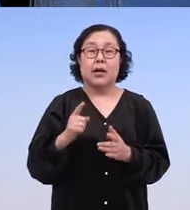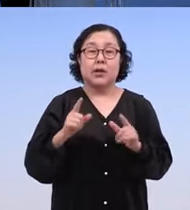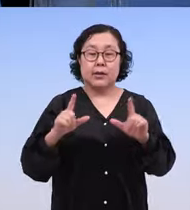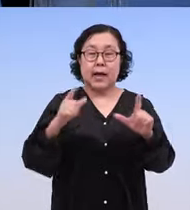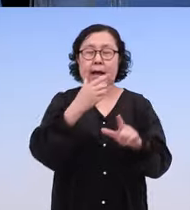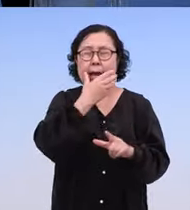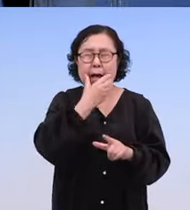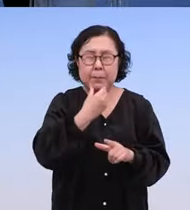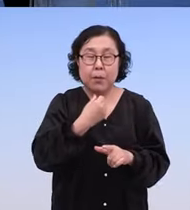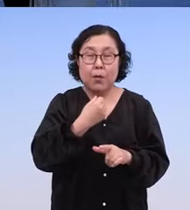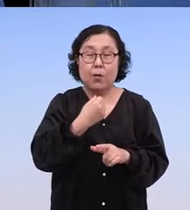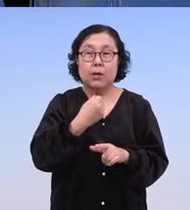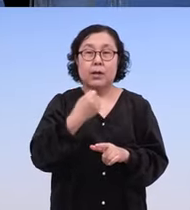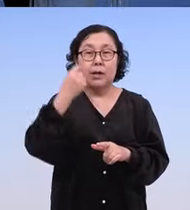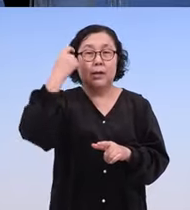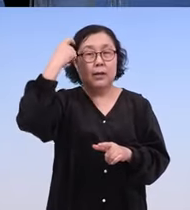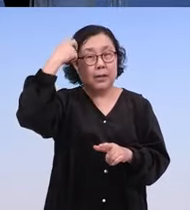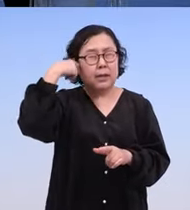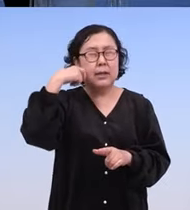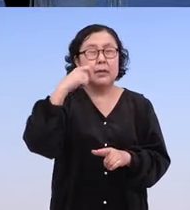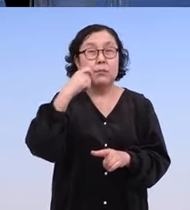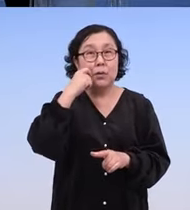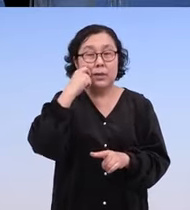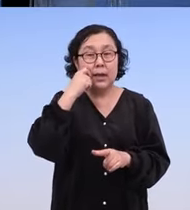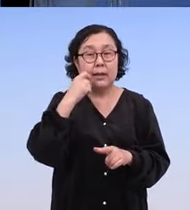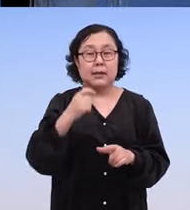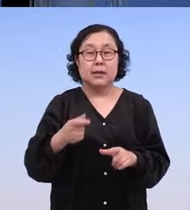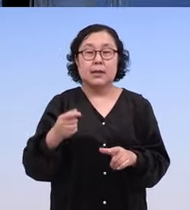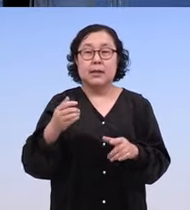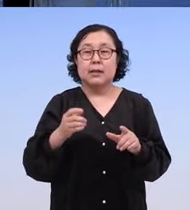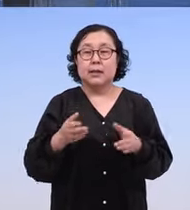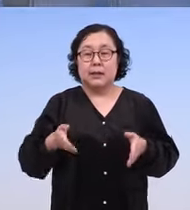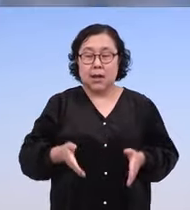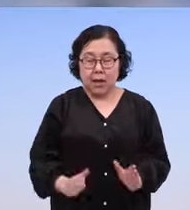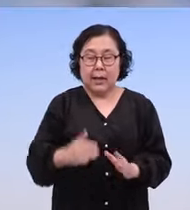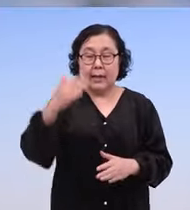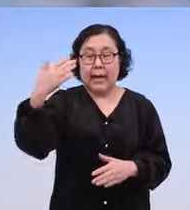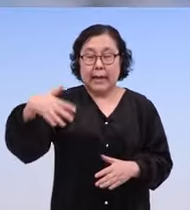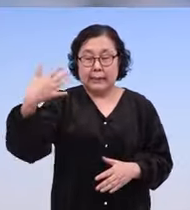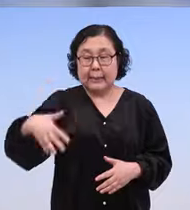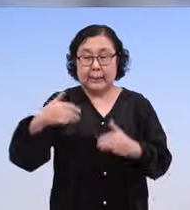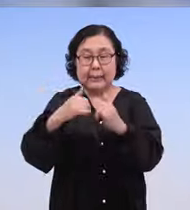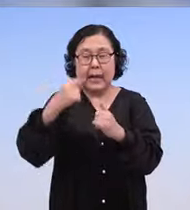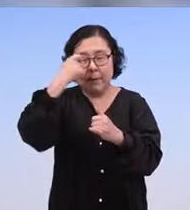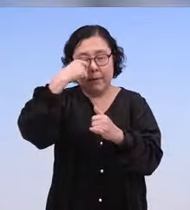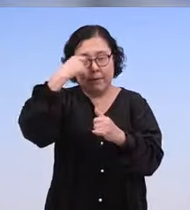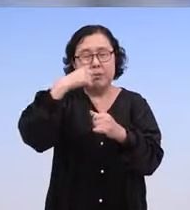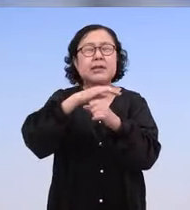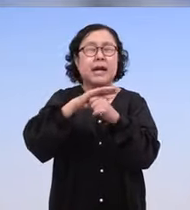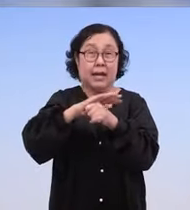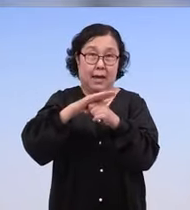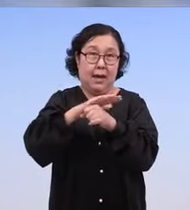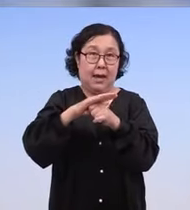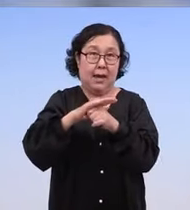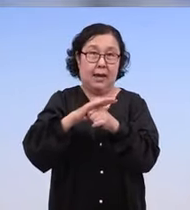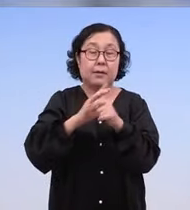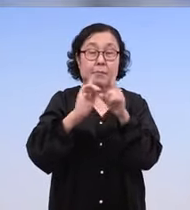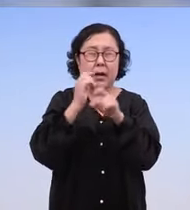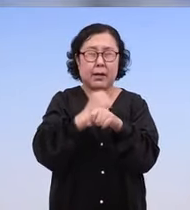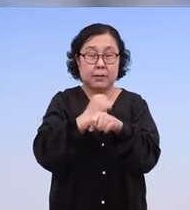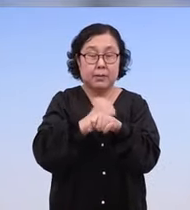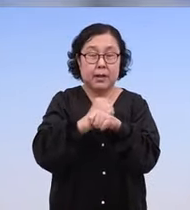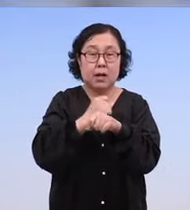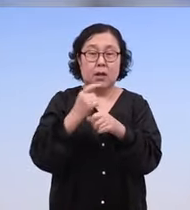날의 행복을 누리지 못하는 아직 태어나지 못한 사람들이 불쌍해. 지금 그 도망가고 싶던 고아원으로